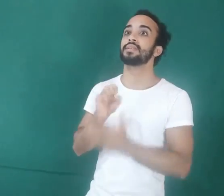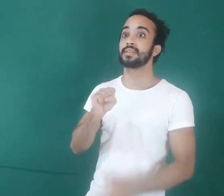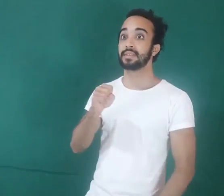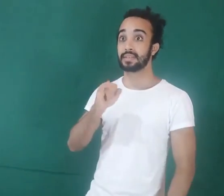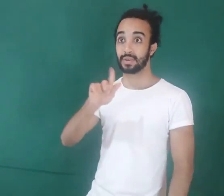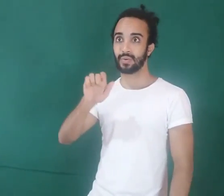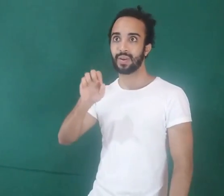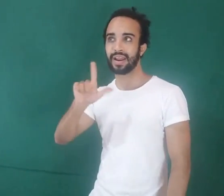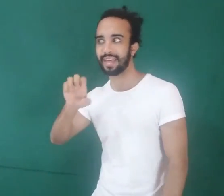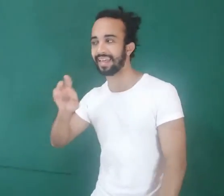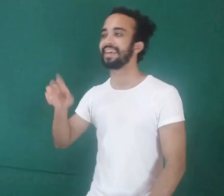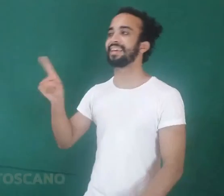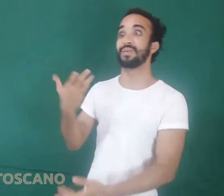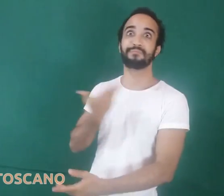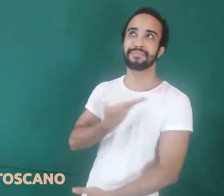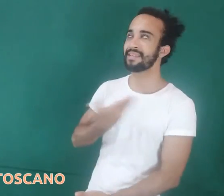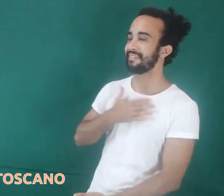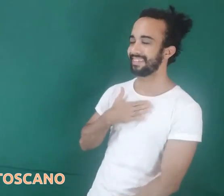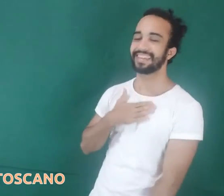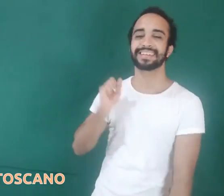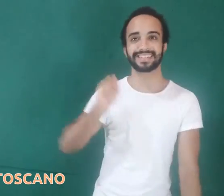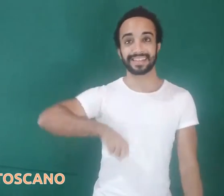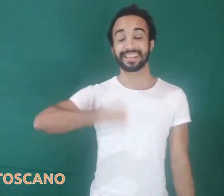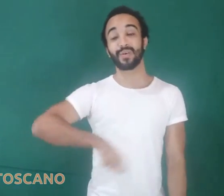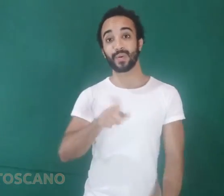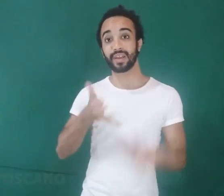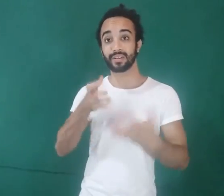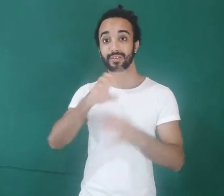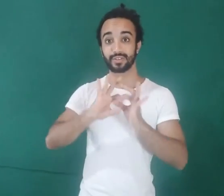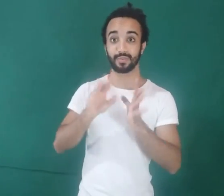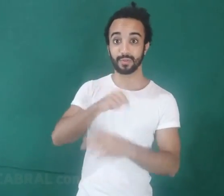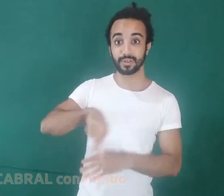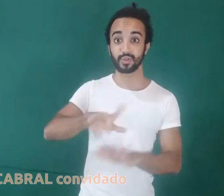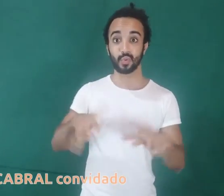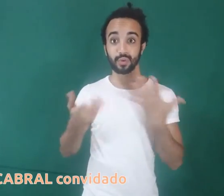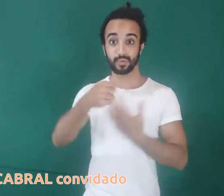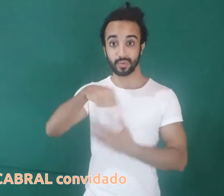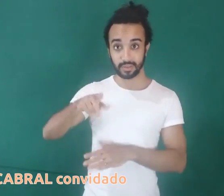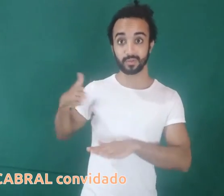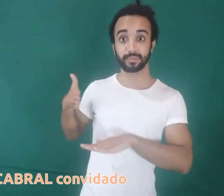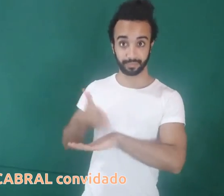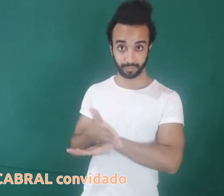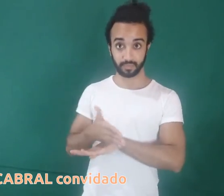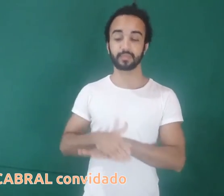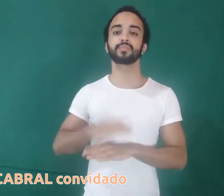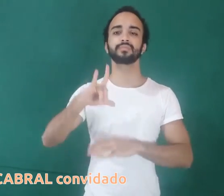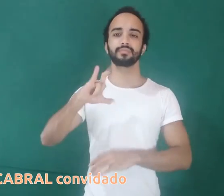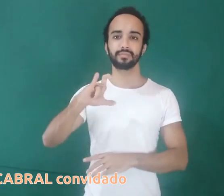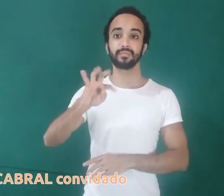minha amiga. Então, assim, eu queria deixar para vocês, porque assim, quando vocês entrarem lá no Instagram do Theo, vocês